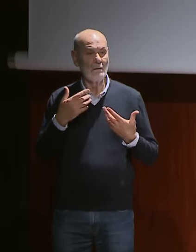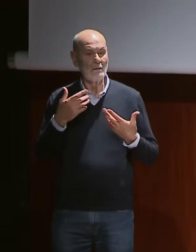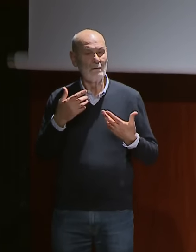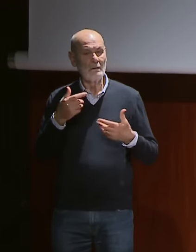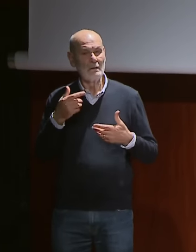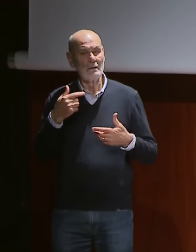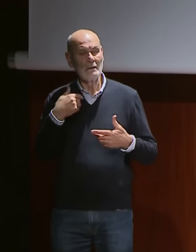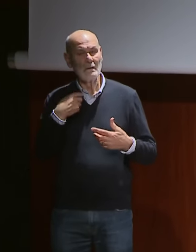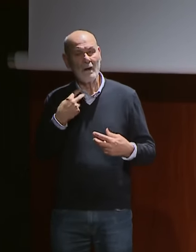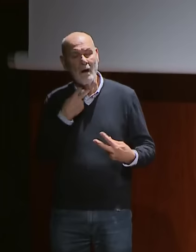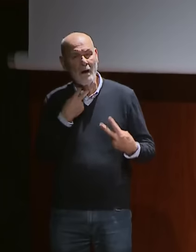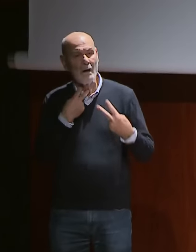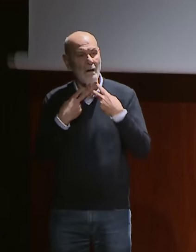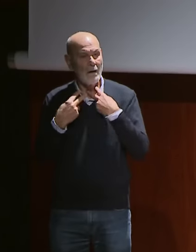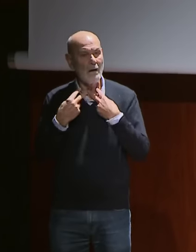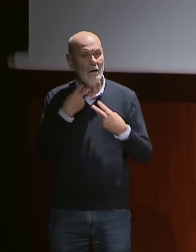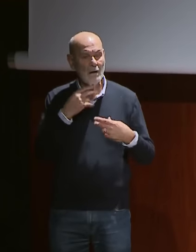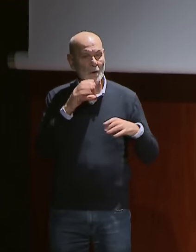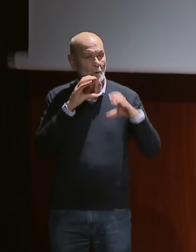ensuite,